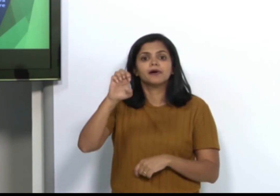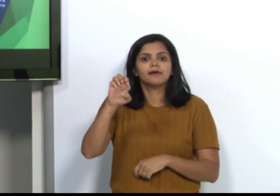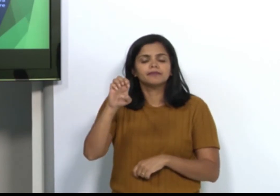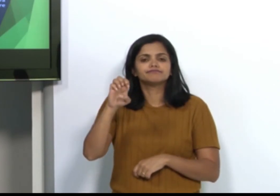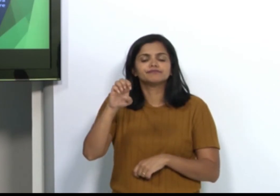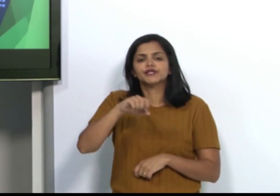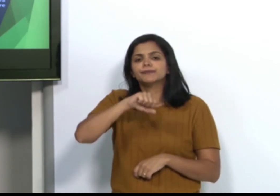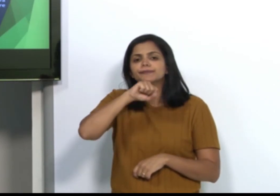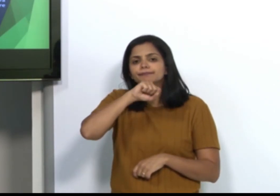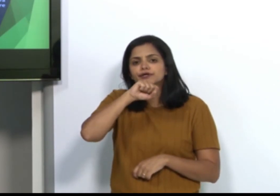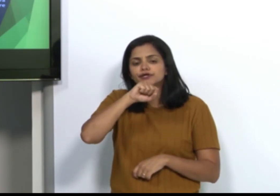Estes sinais.